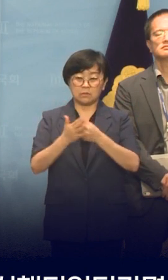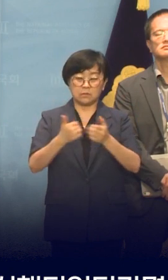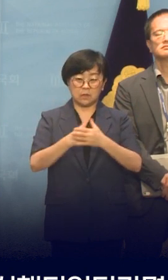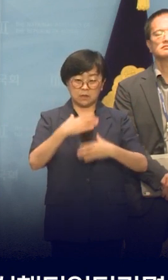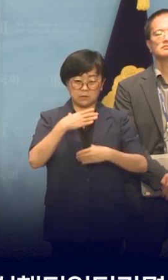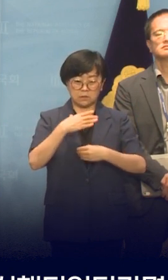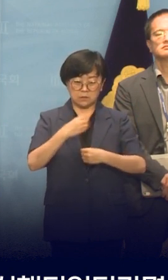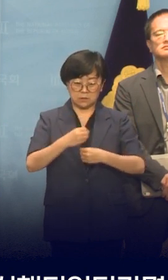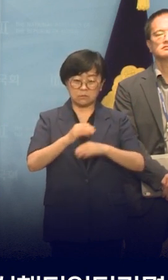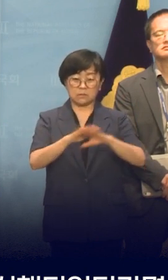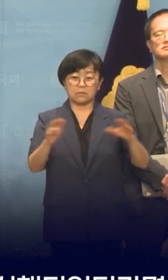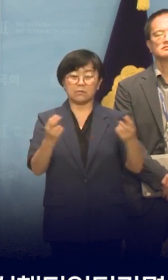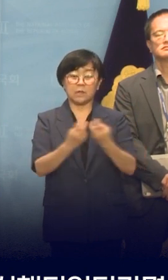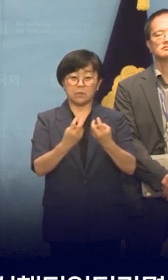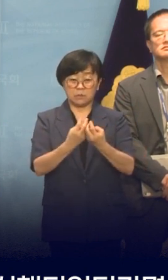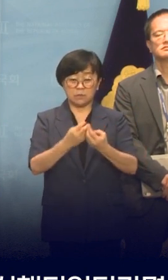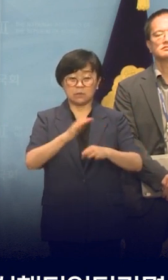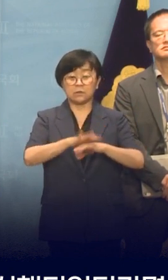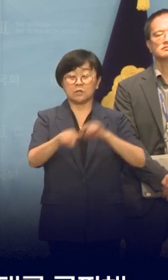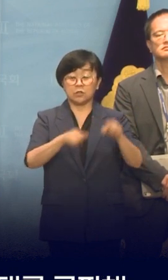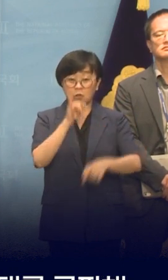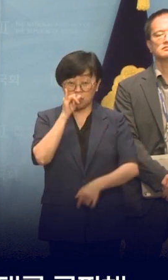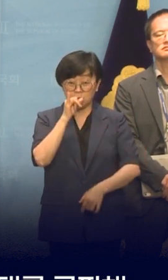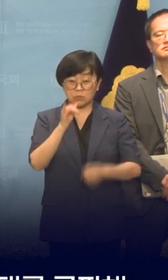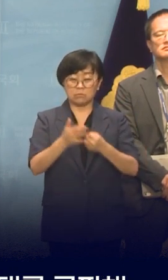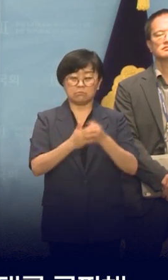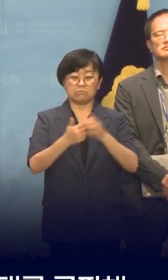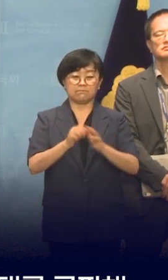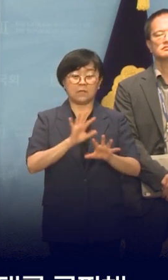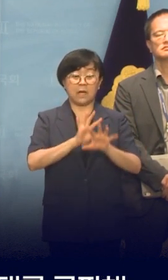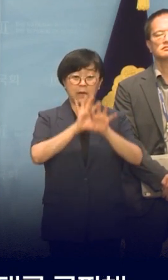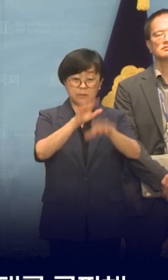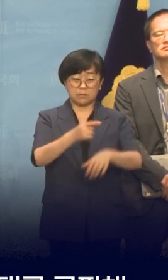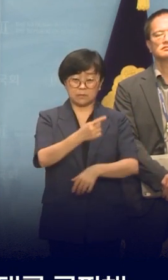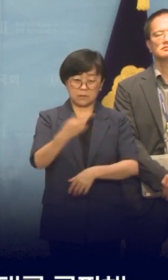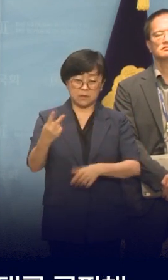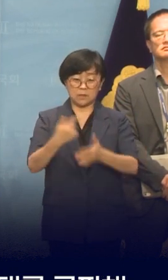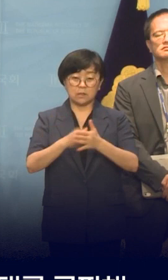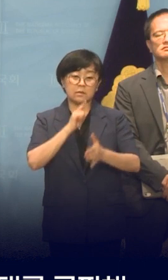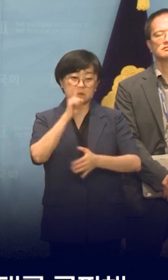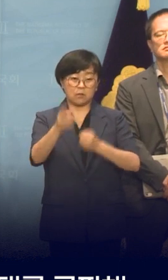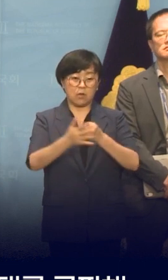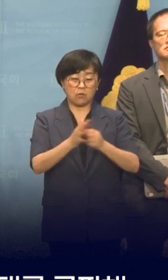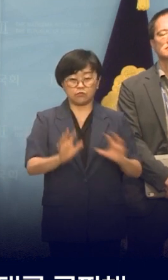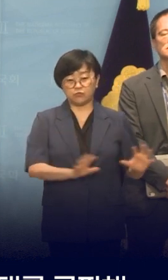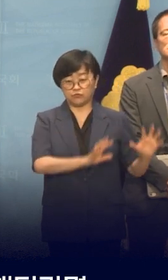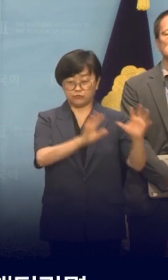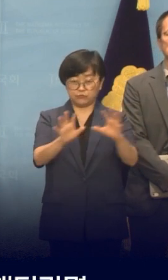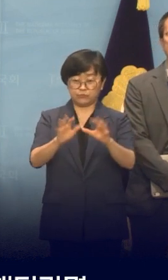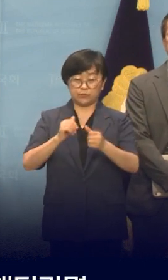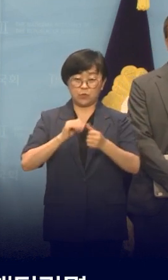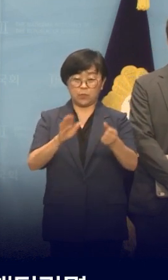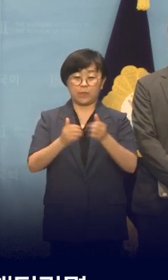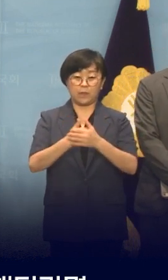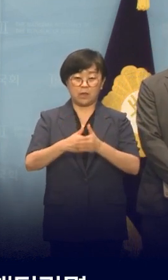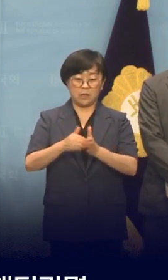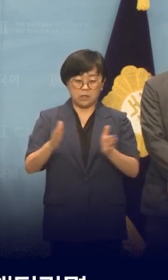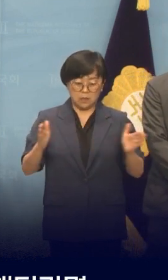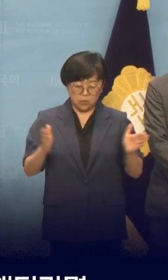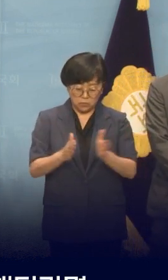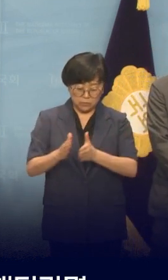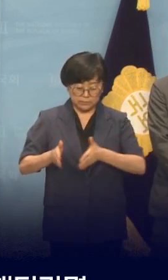안전대책의 마련하고 실행되었더라면 앞사위와 112 신고를 받고 기동대를 급하여 골목길